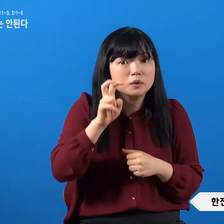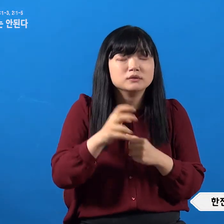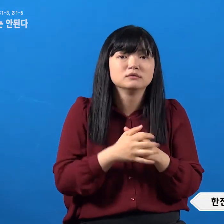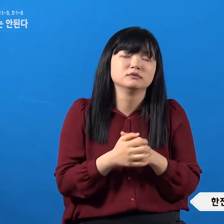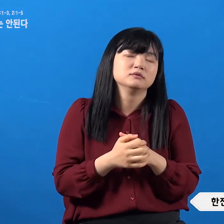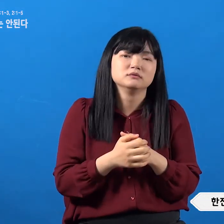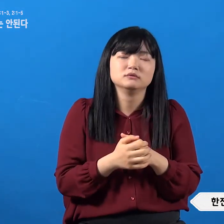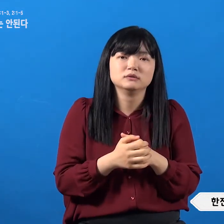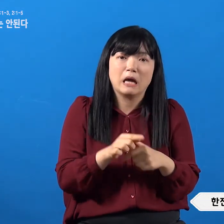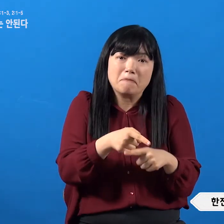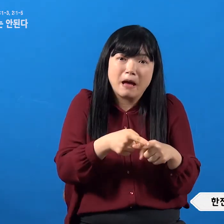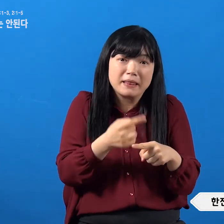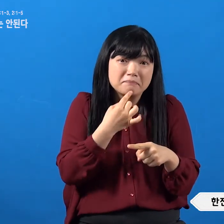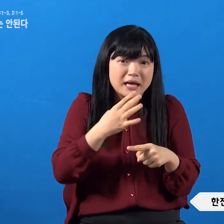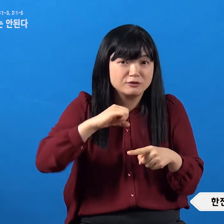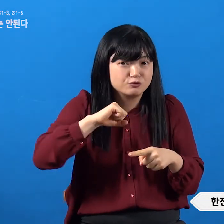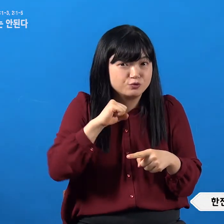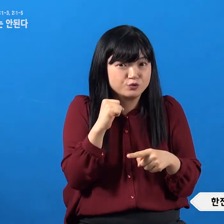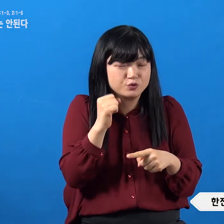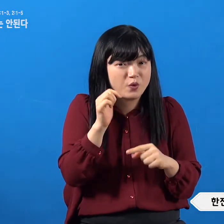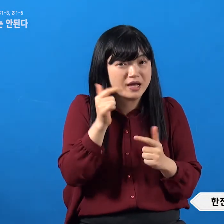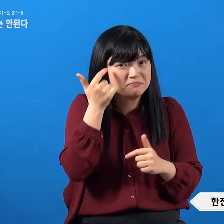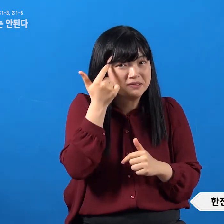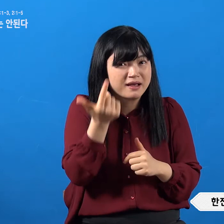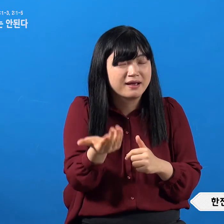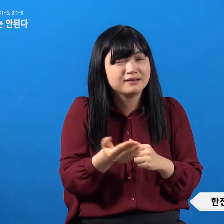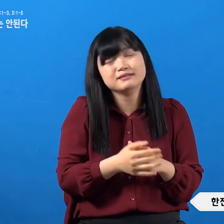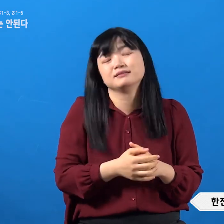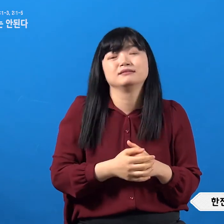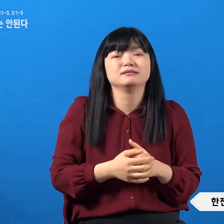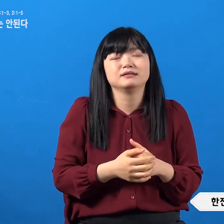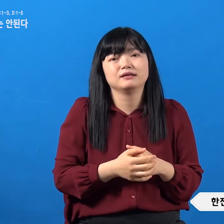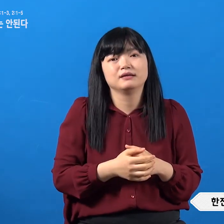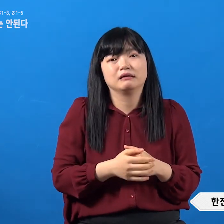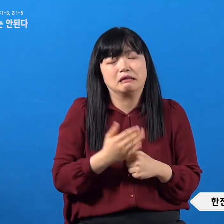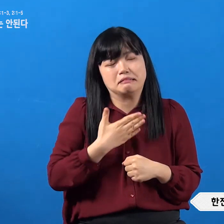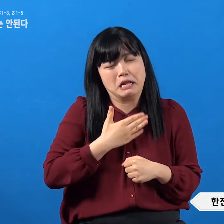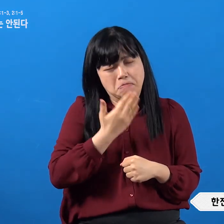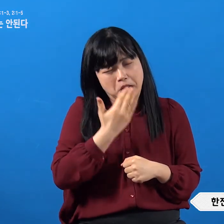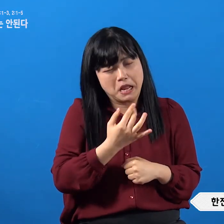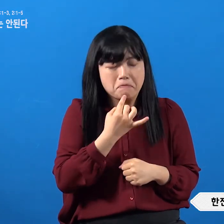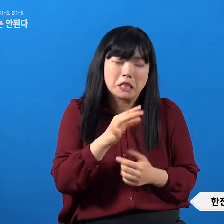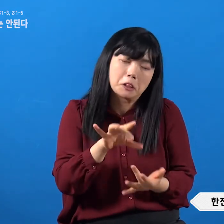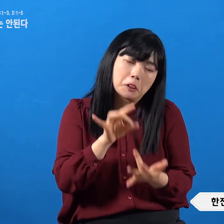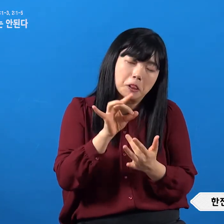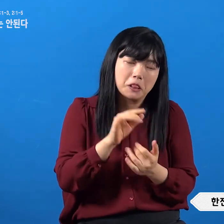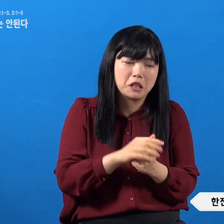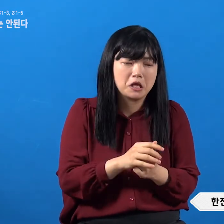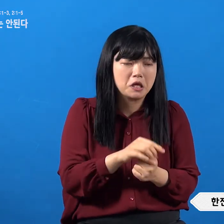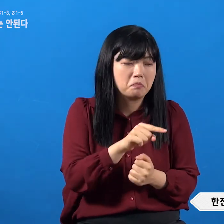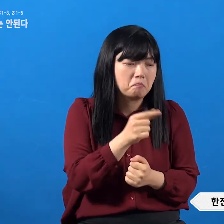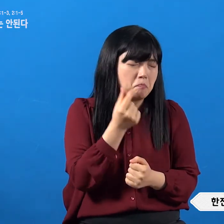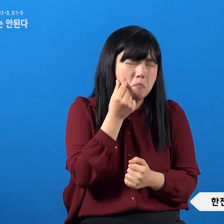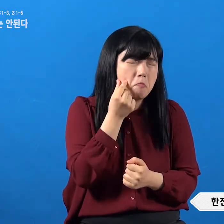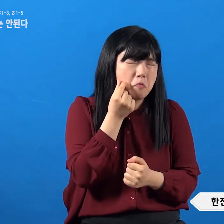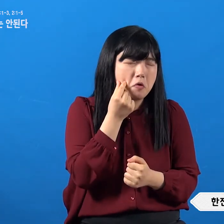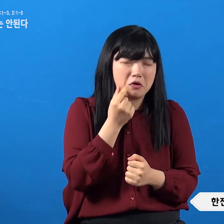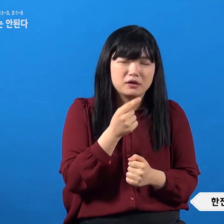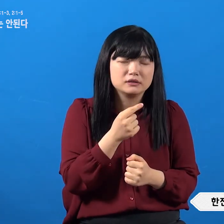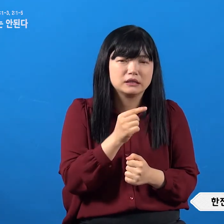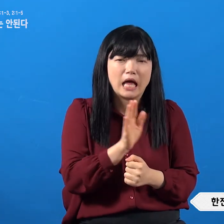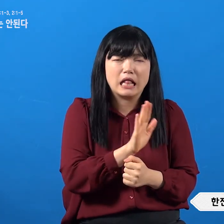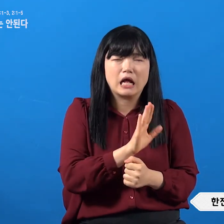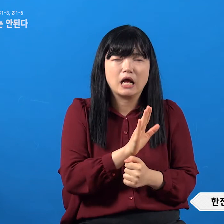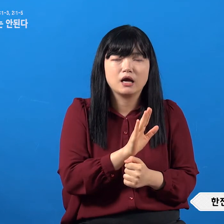혹시 절반의 순종에 머물고 있지는 않습니까? 내가 할 수 있는 것에 그저 절반의